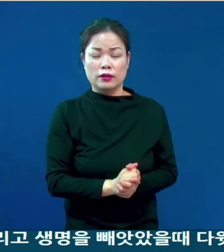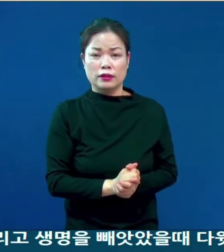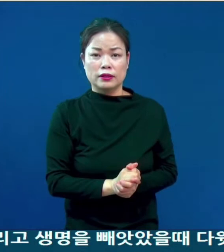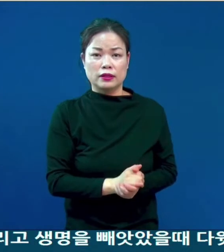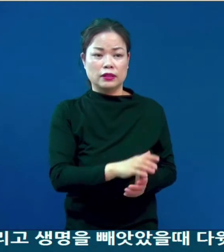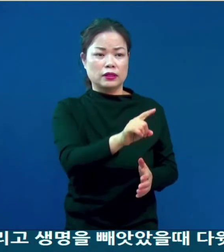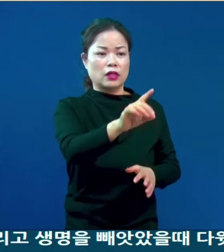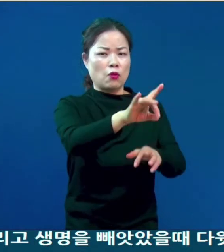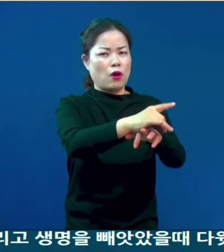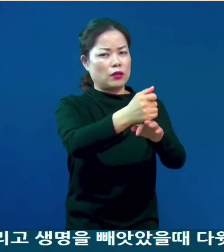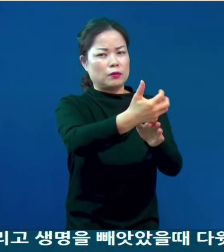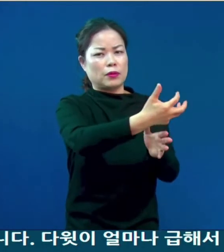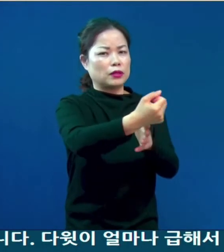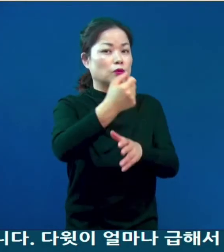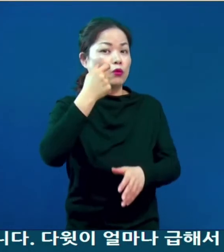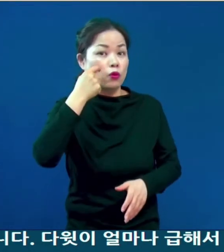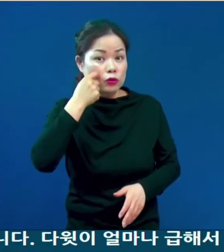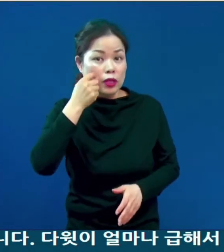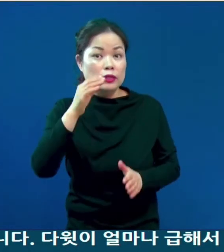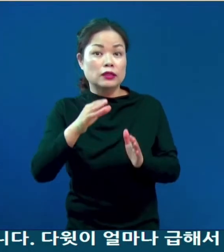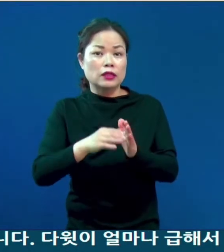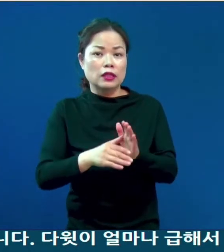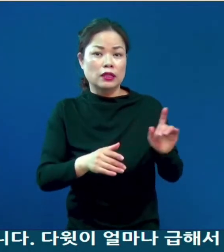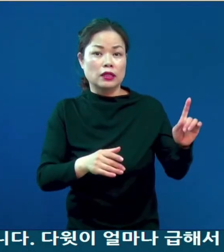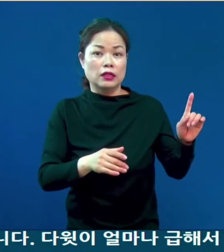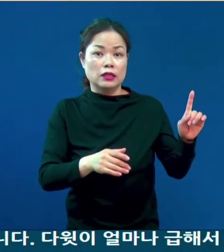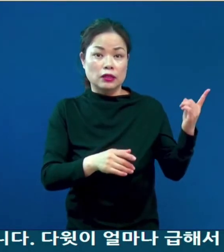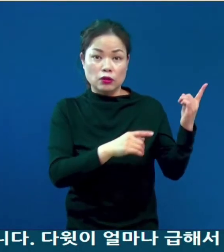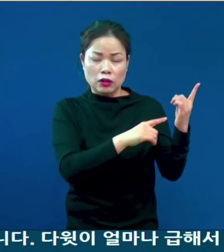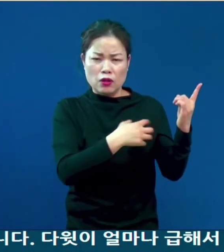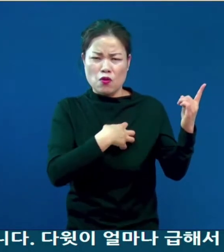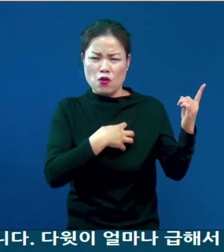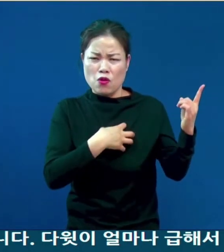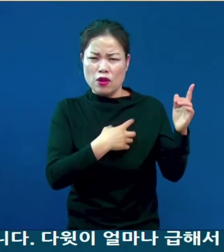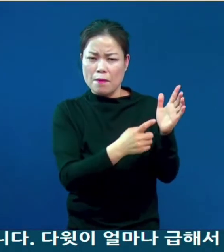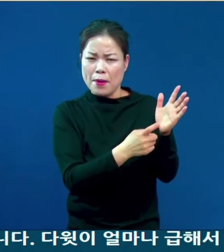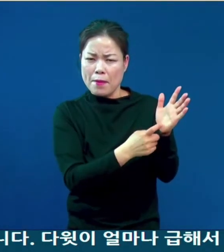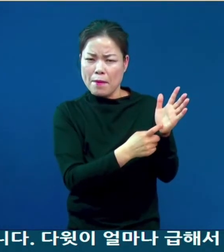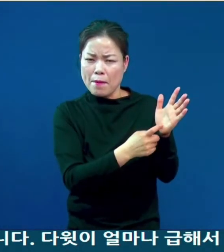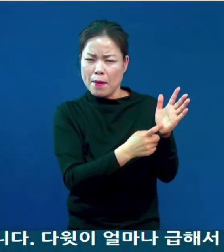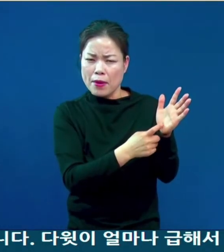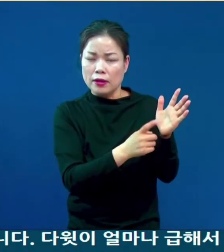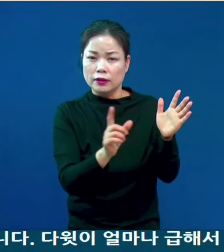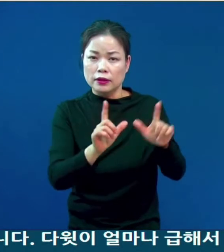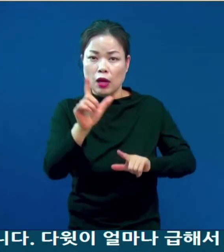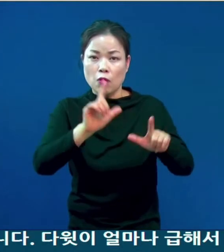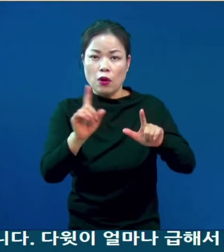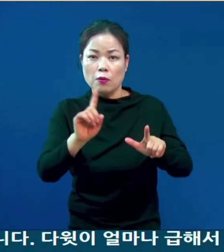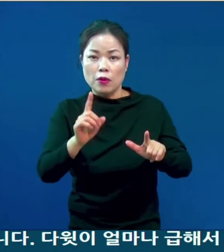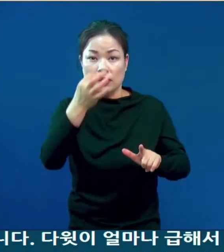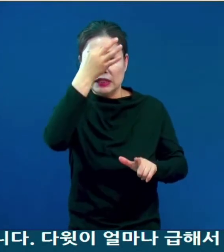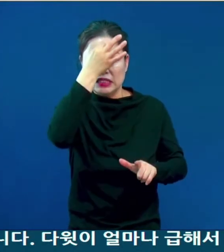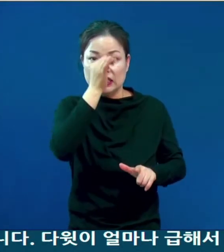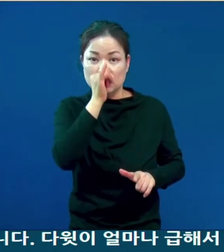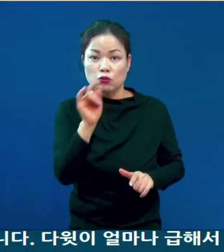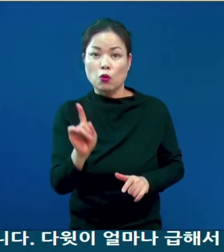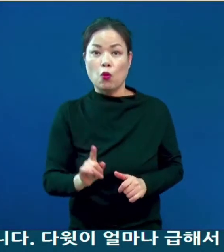왕이 받아주지 못하죠. 그때 다윗이 위급한 상황 가운데 기지를 발휘하게 되는데 어떤 기지를 발휘합니까?